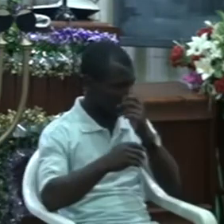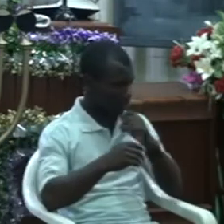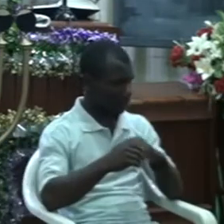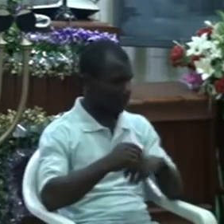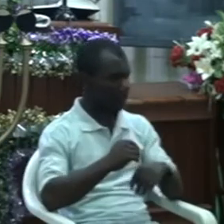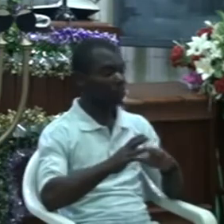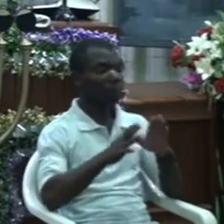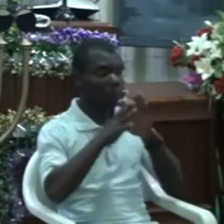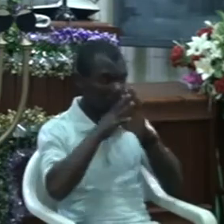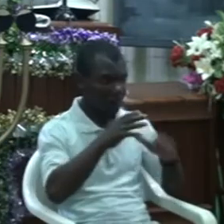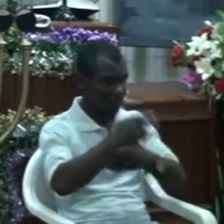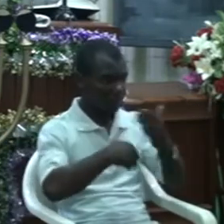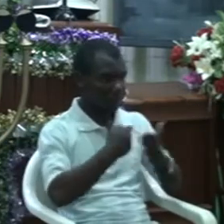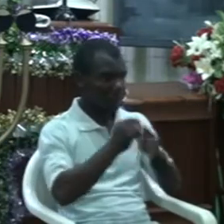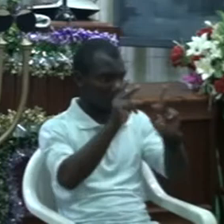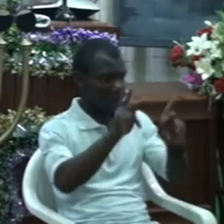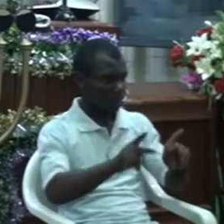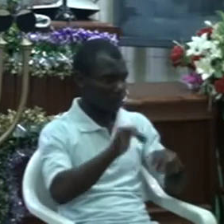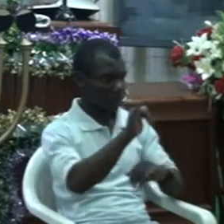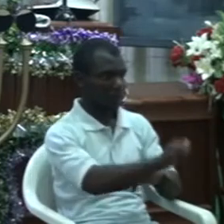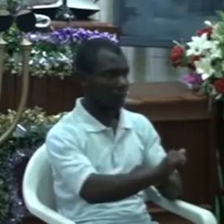Et pas ceux-là qui étaient restés à la maison.